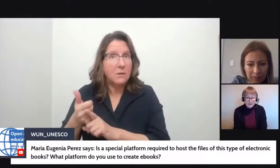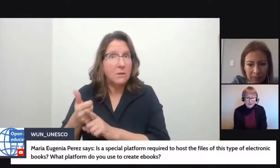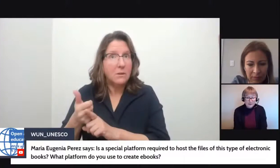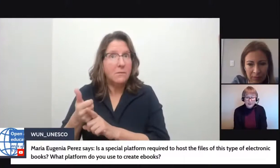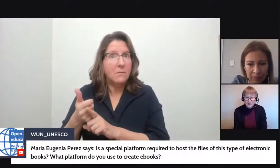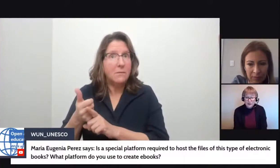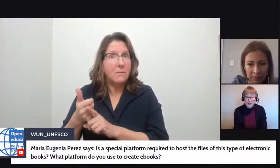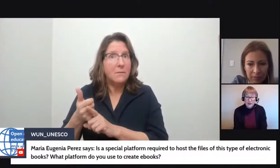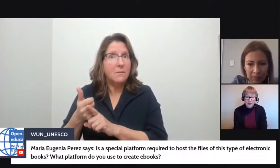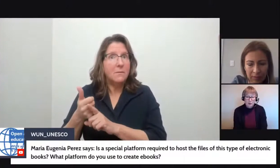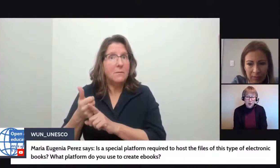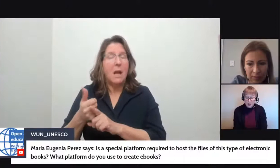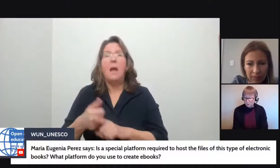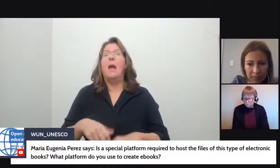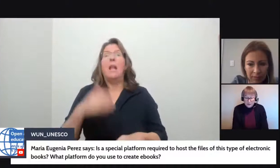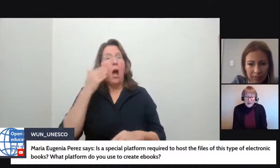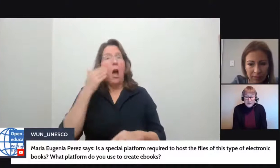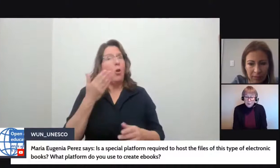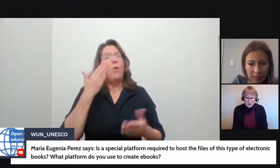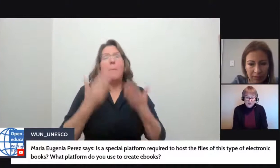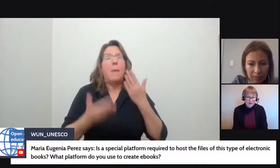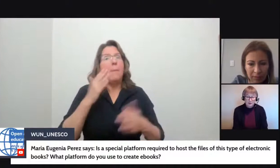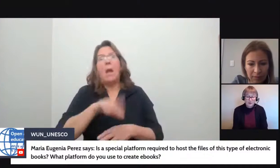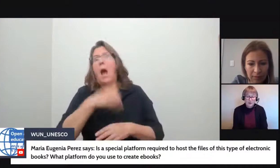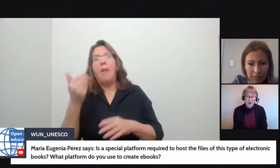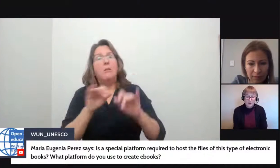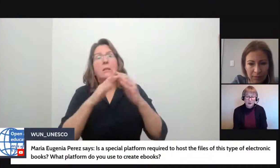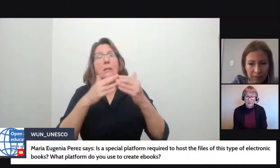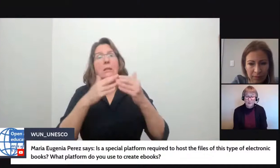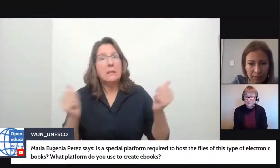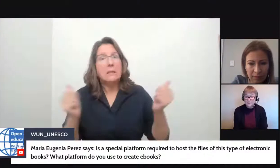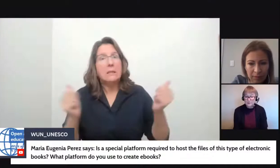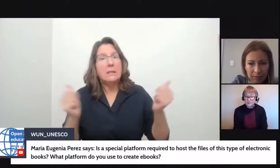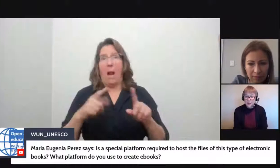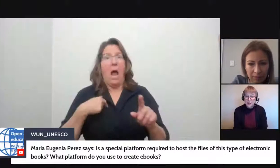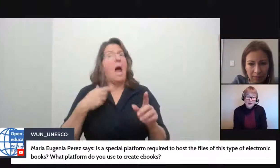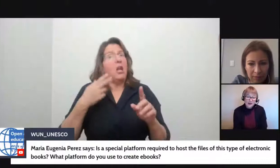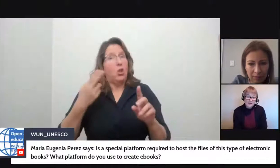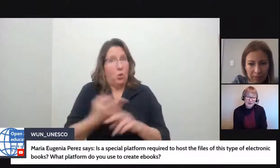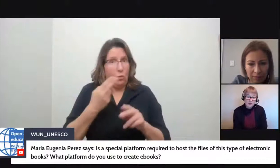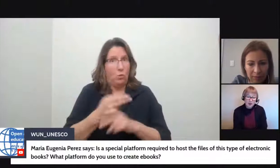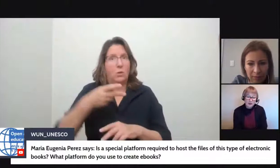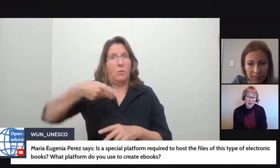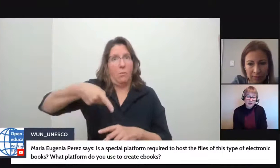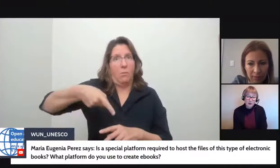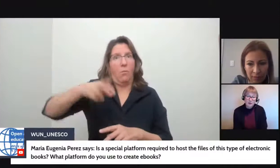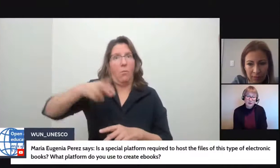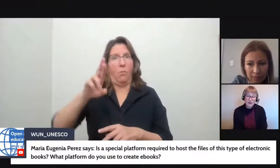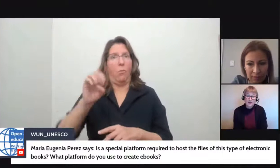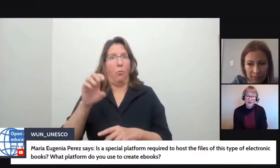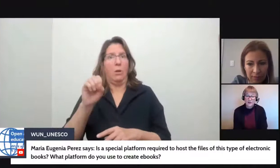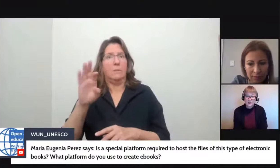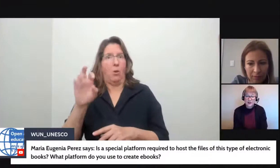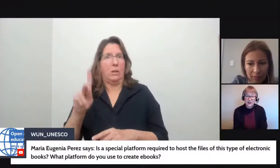como maestros y alumnos en plataformas de e-learning? Así como Moodle, tal como